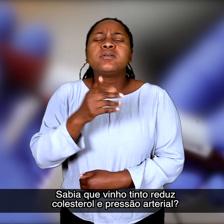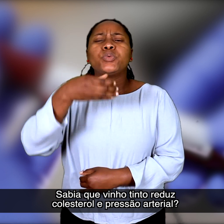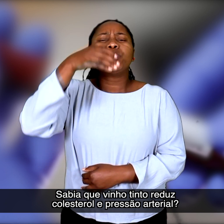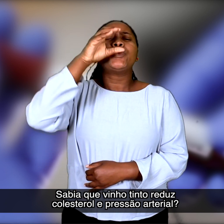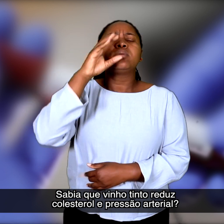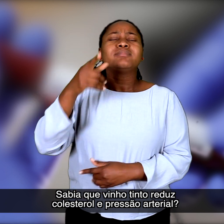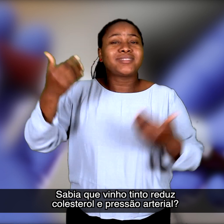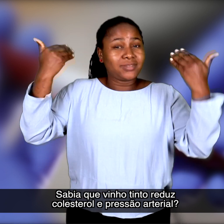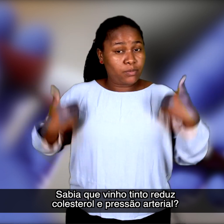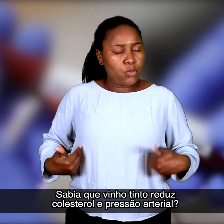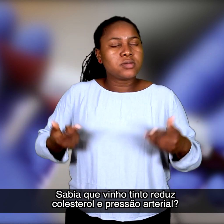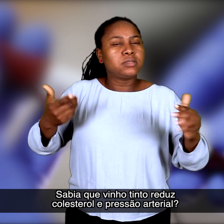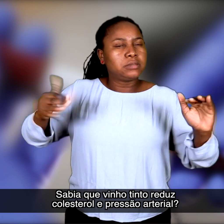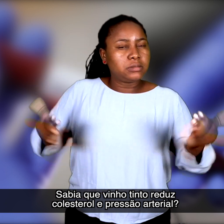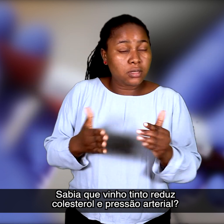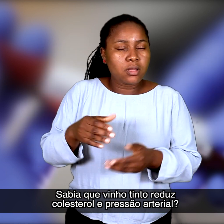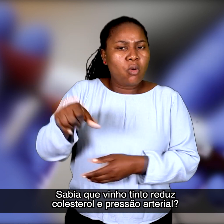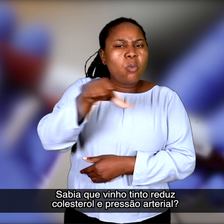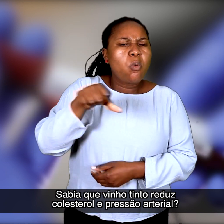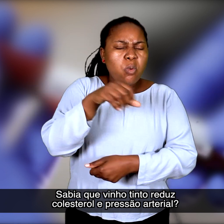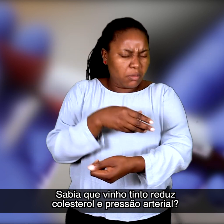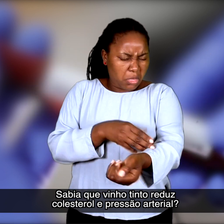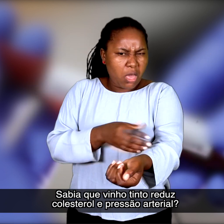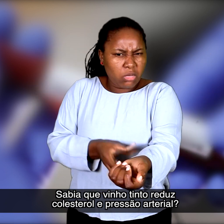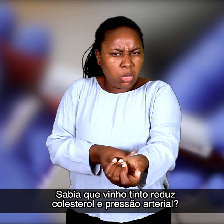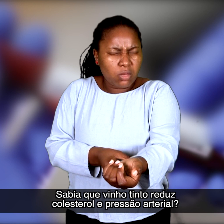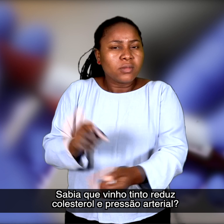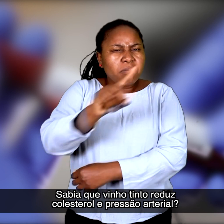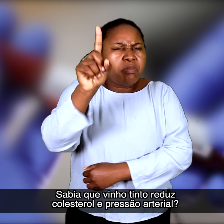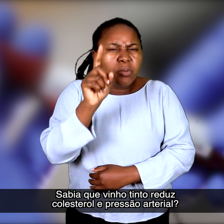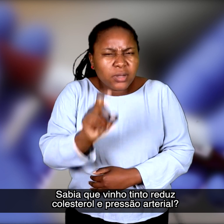Sabia que vinho tinto reduz colesterol e pressão arterial?